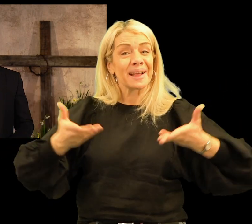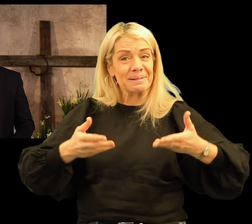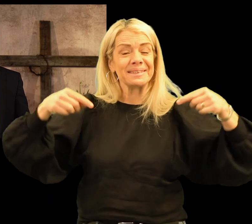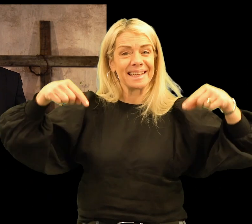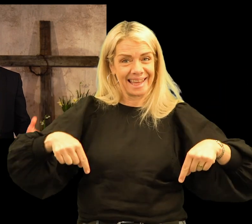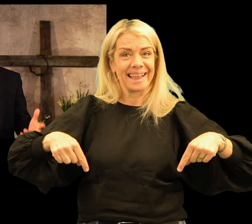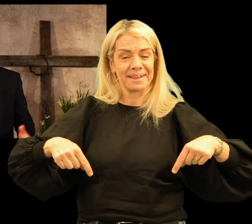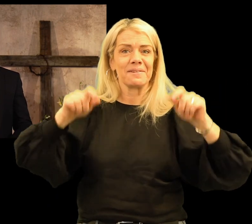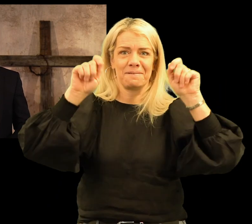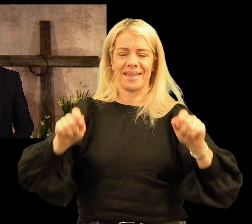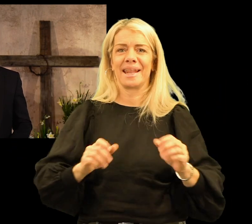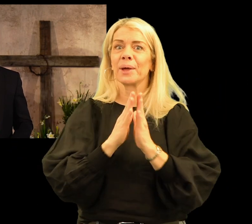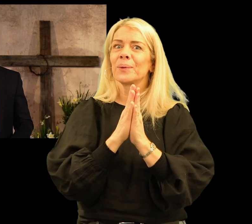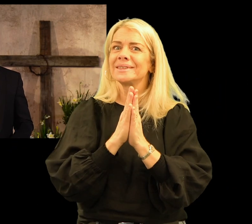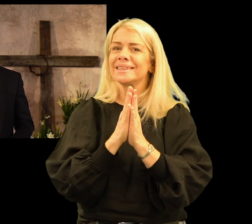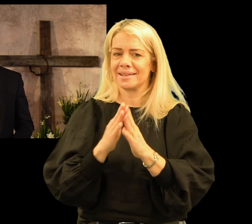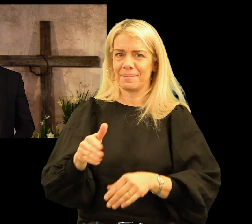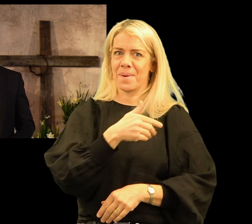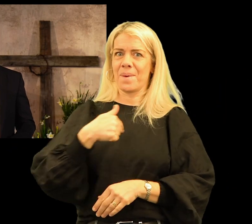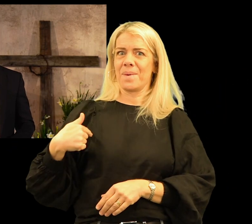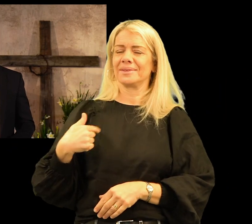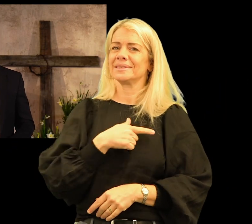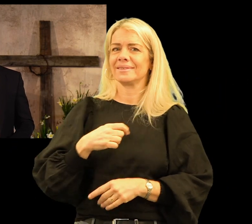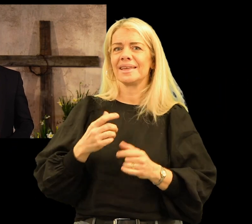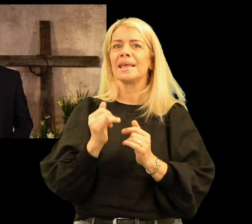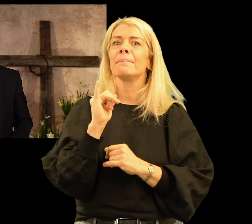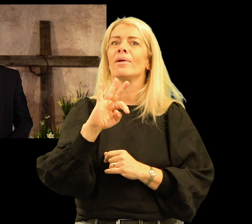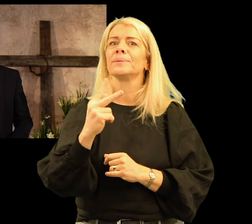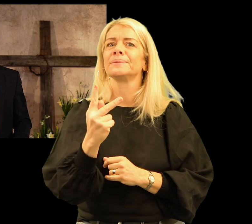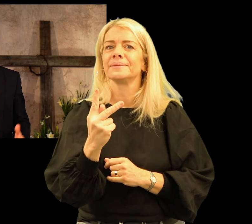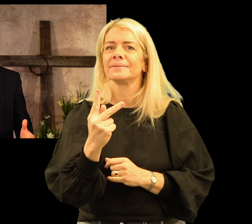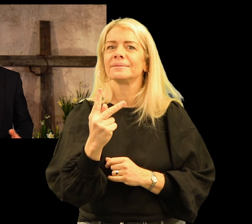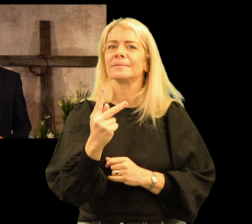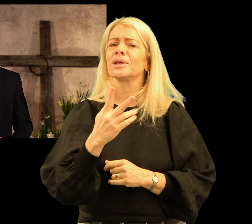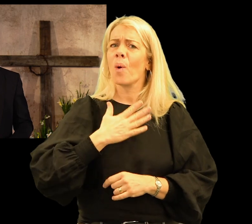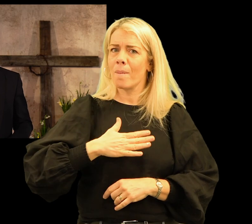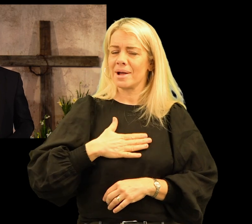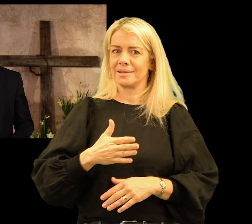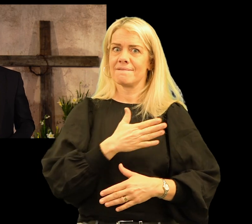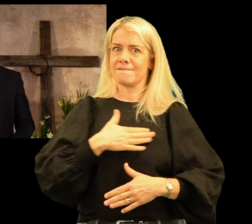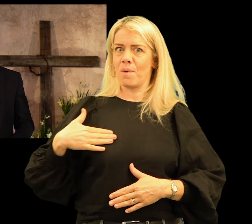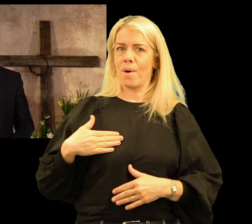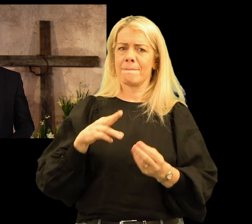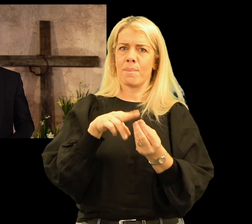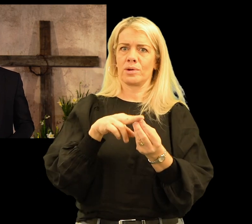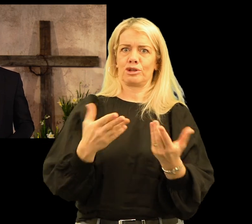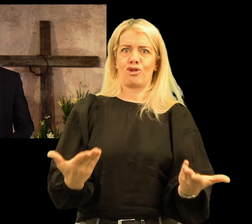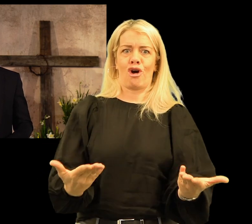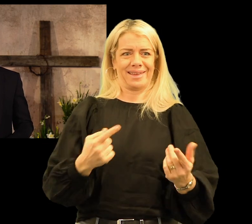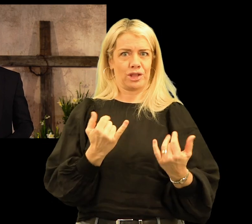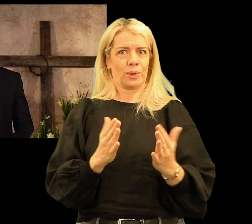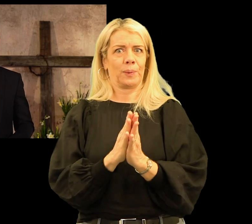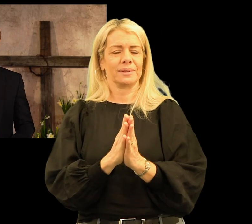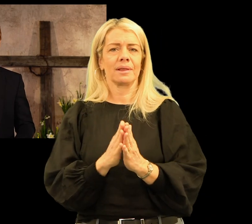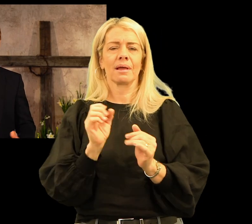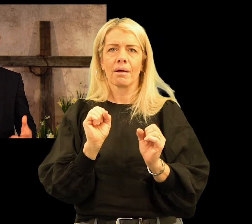Välkommen hit att fira gudstjänst tillsammans med oss i Immanuelkyrkan. Jag hoppas att våran påskdagsgudstjänst ska få bli en